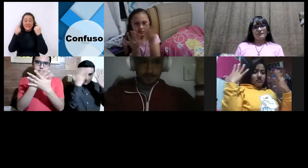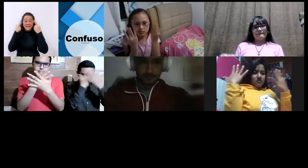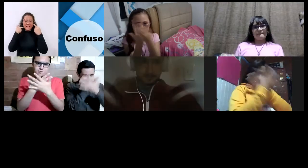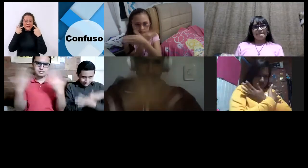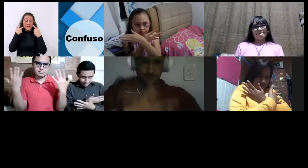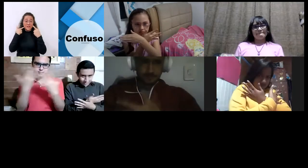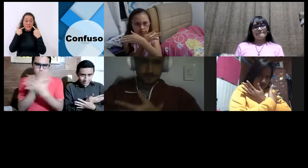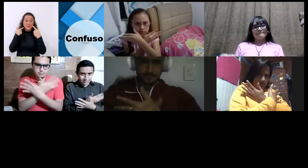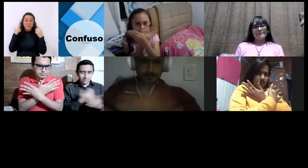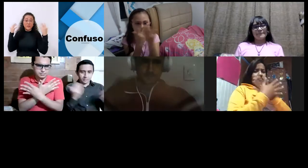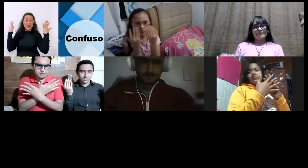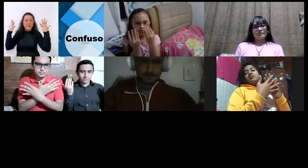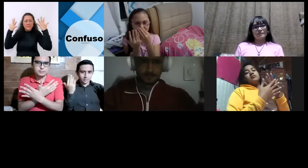la expresión es muy importante.